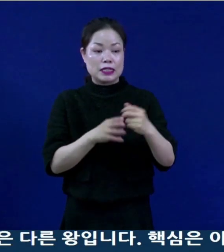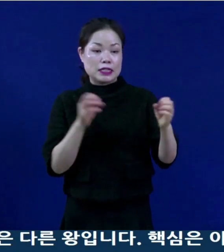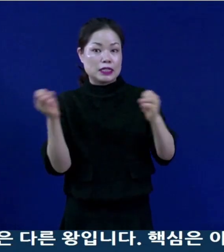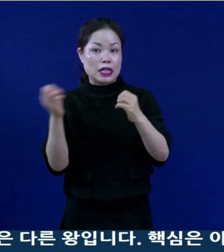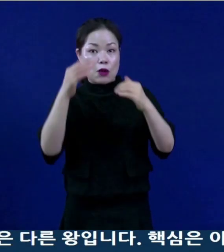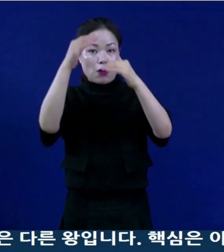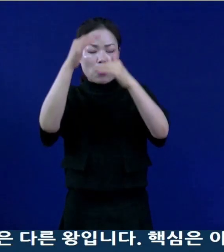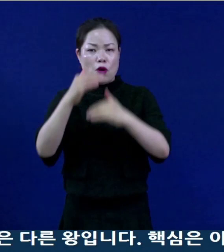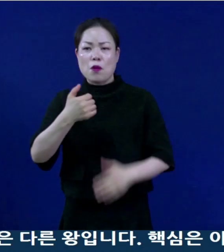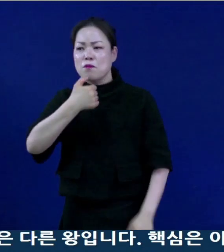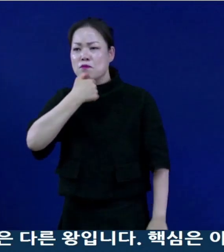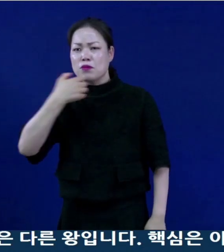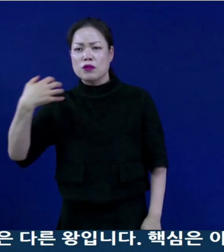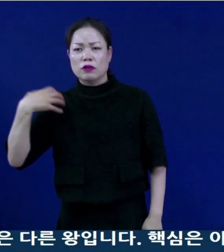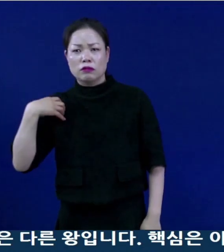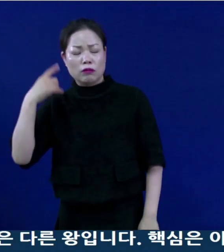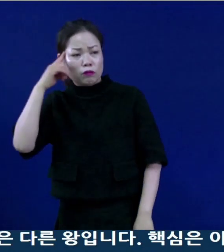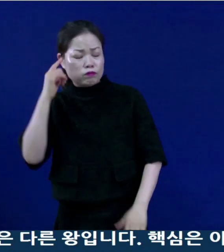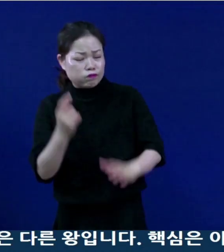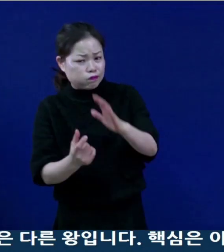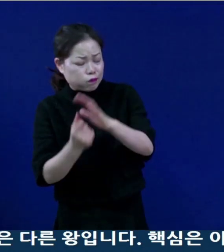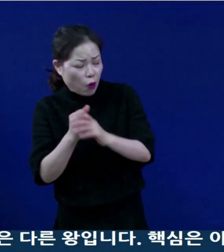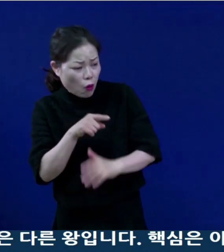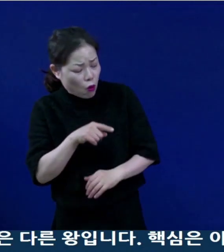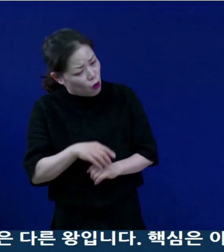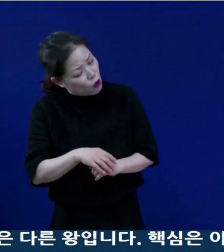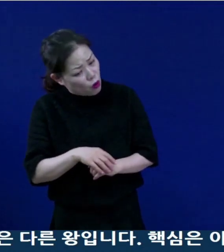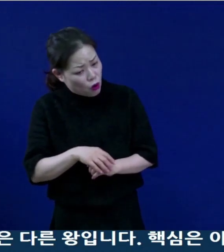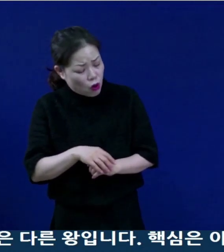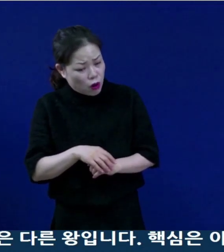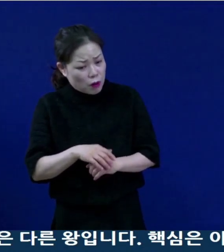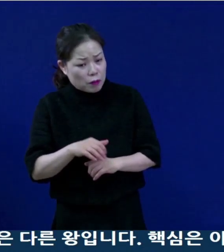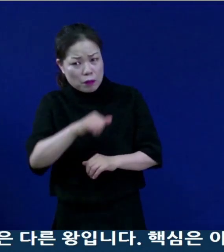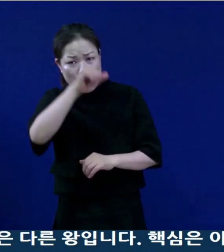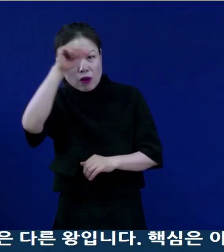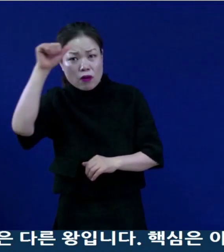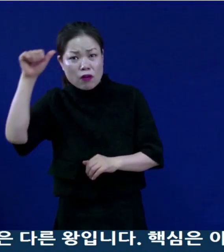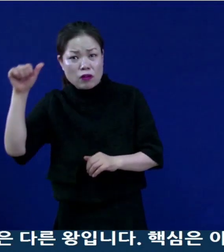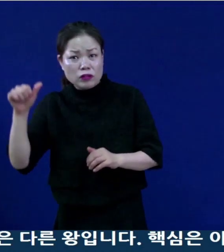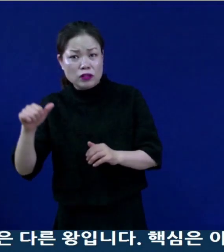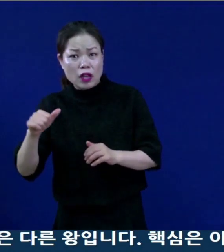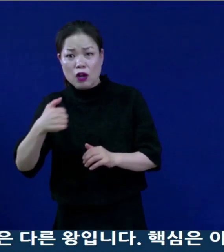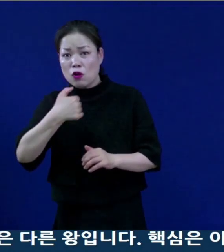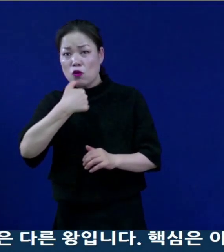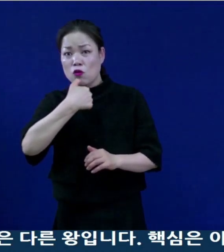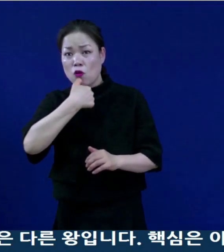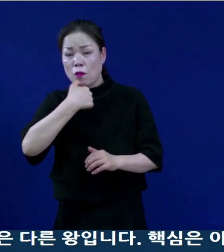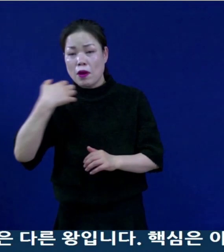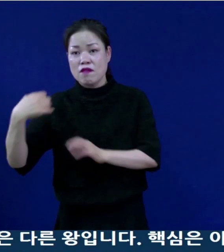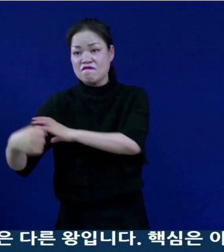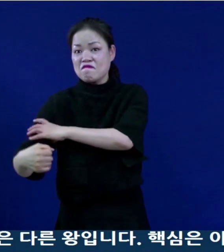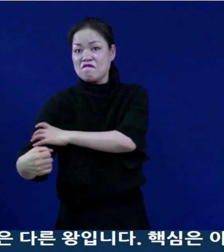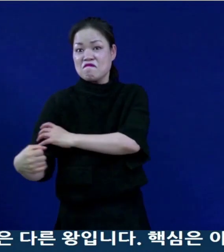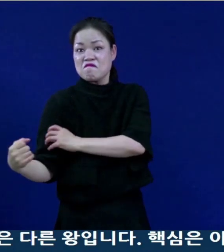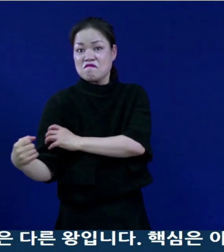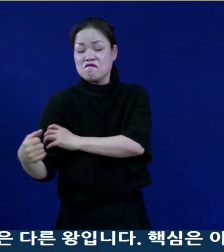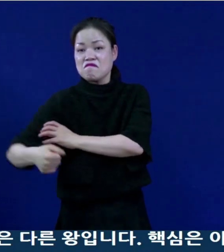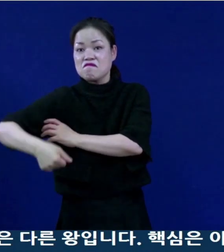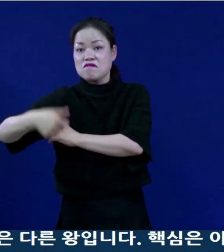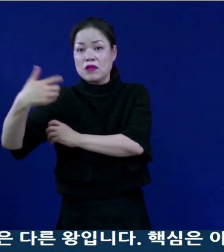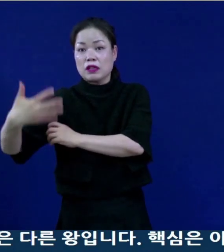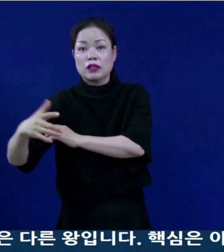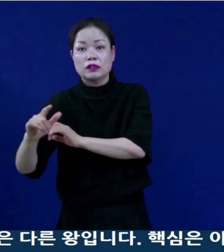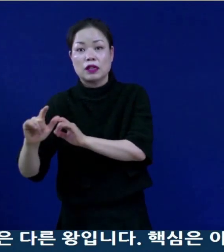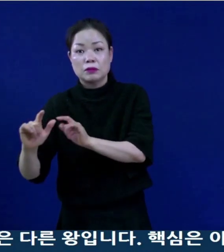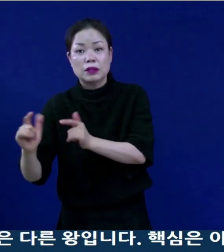대화는 빌라도에게는 너무 특이하게 들렸습니다. 빌라도는 평생 로마의 권력 엘리트였죠. 아주 유능한 사람은